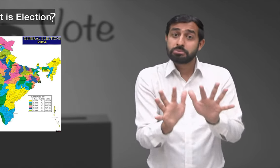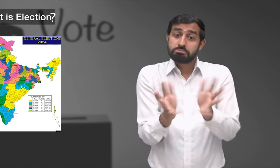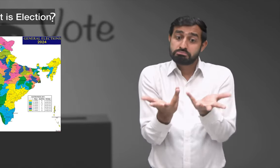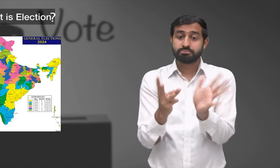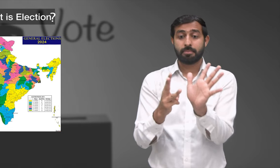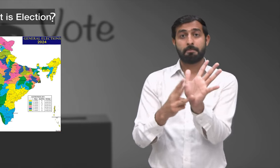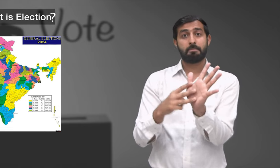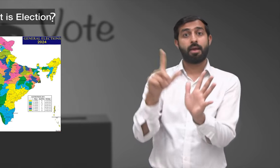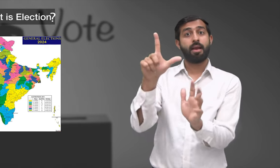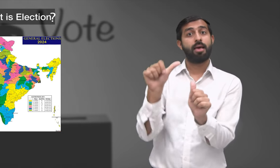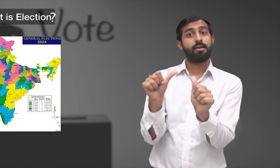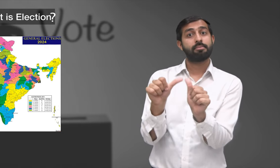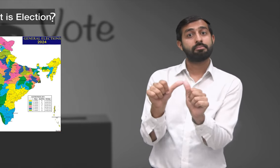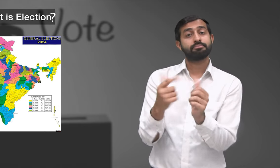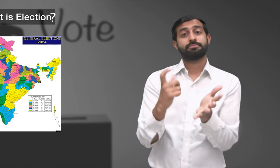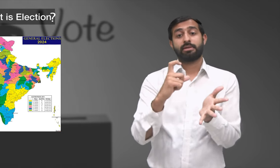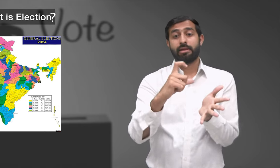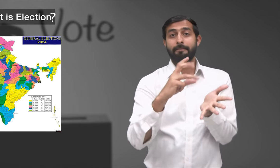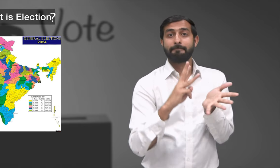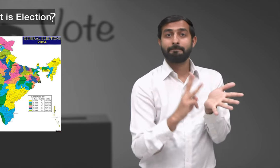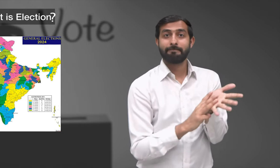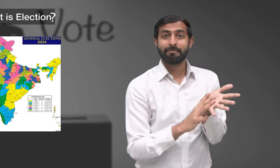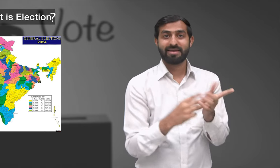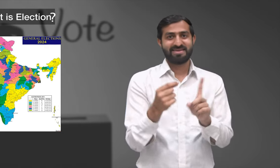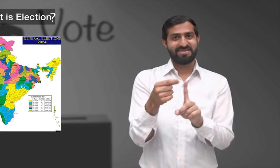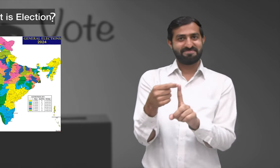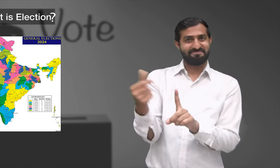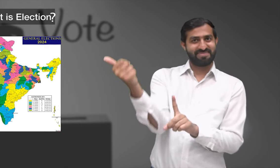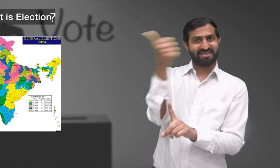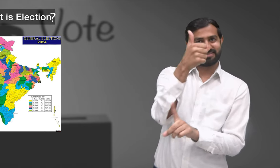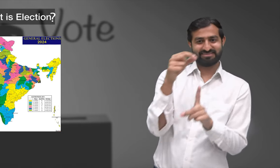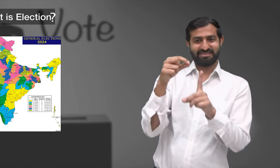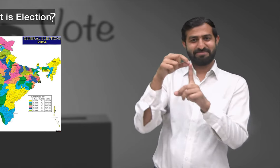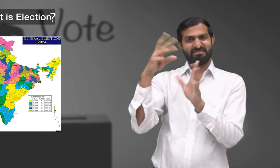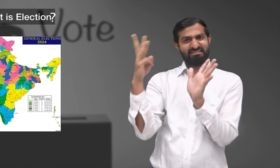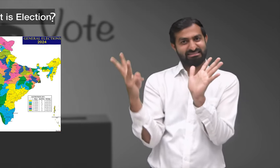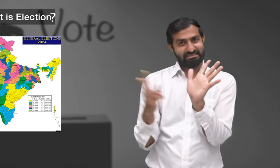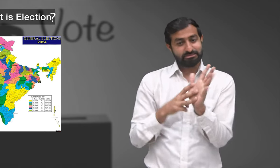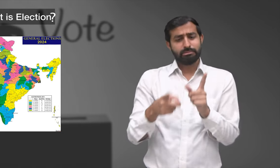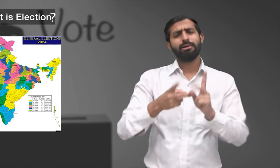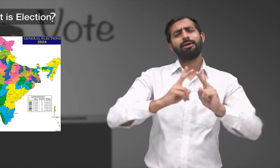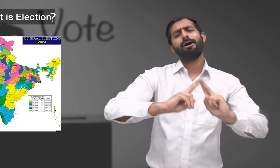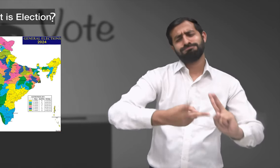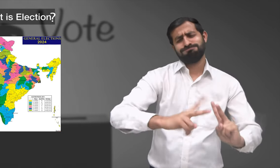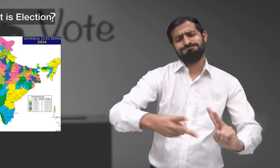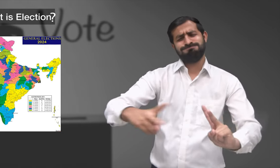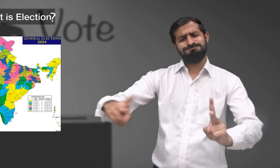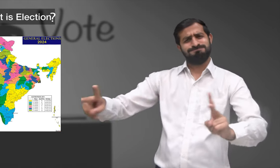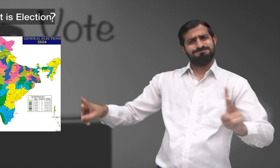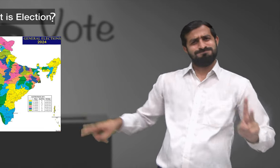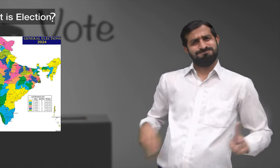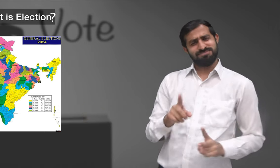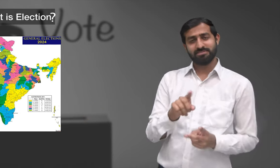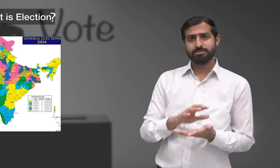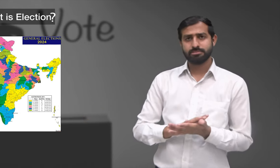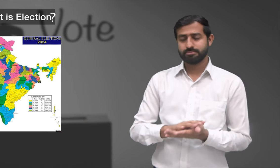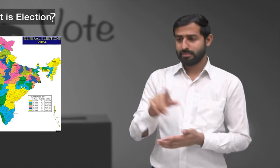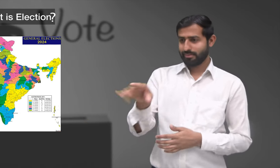राजनेता विधायक मुख्यमंत्री राष्ट्रपति प्रधानमंत्री एव अन्य राजनेताओं